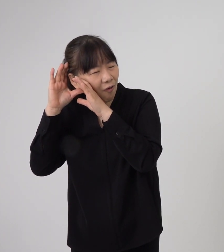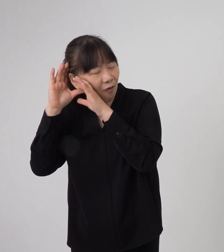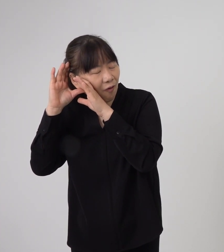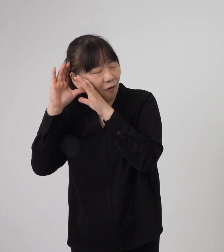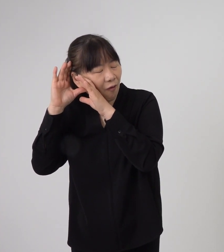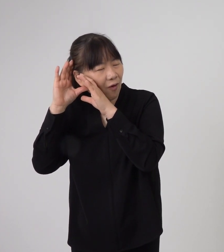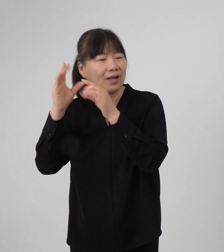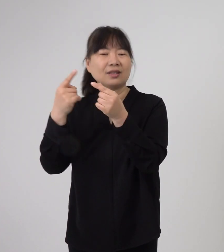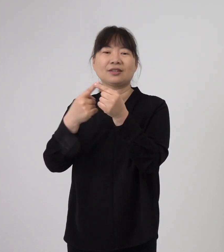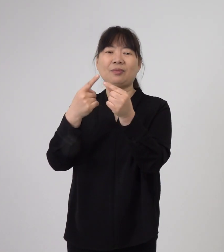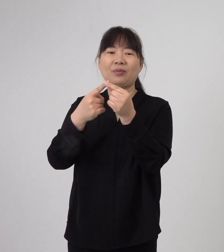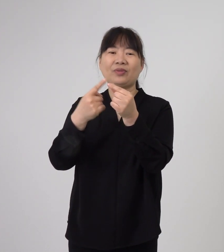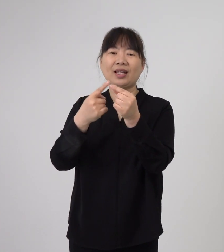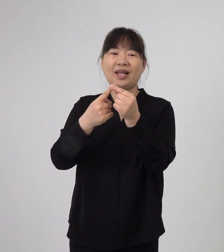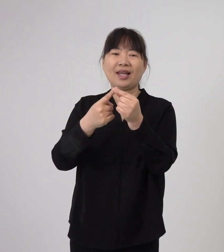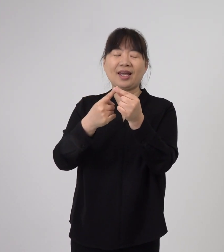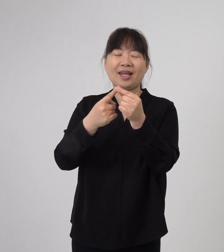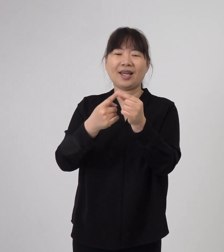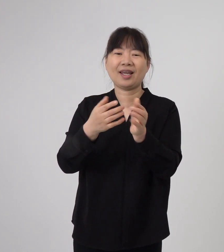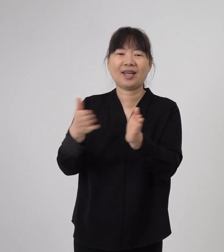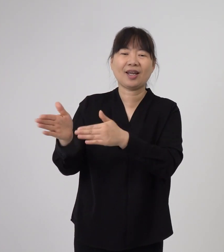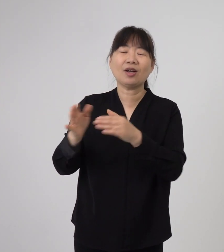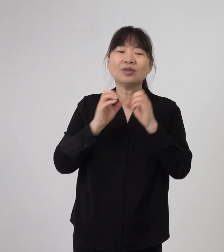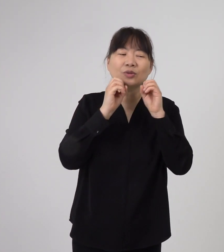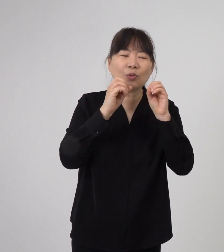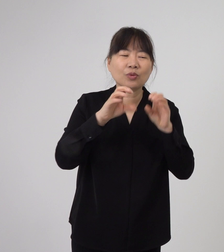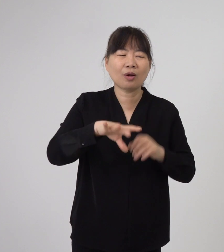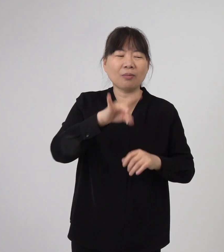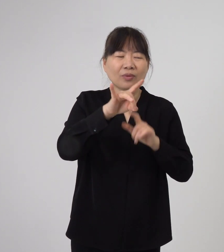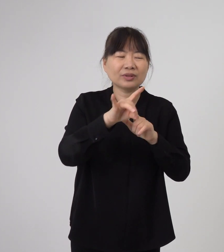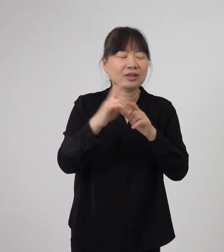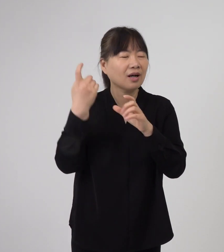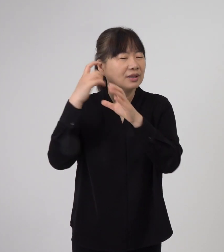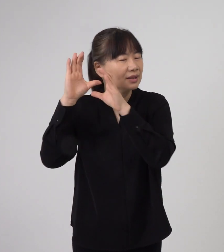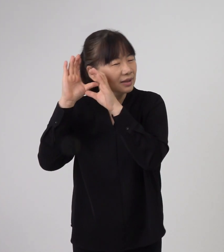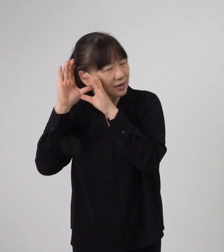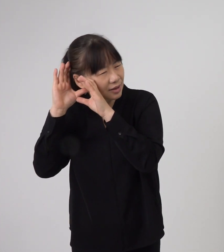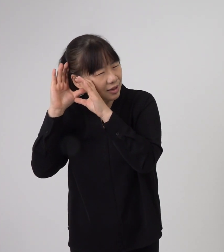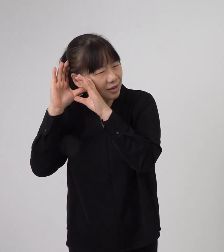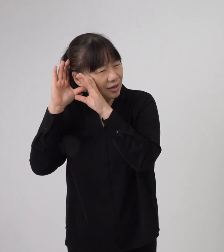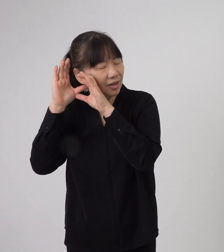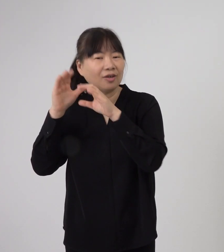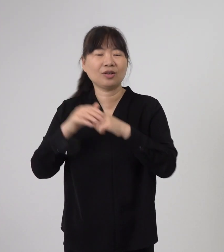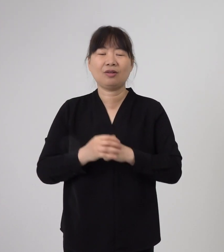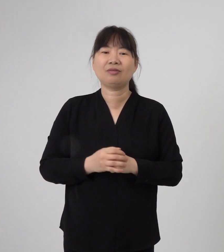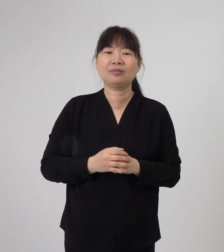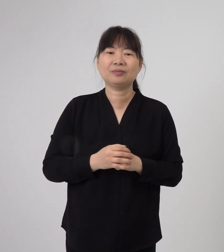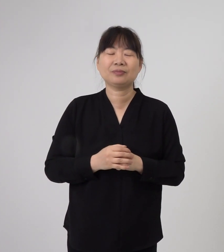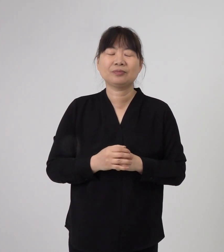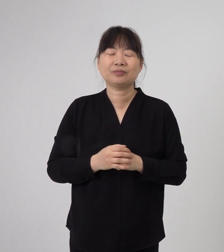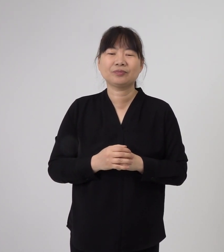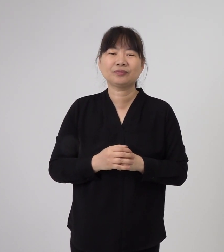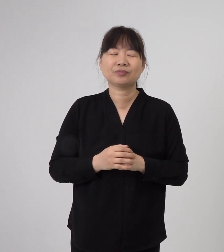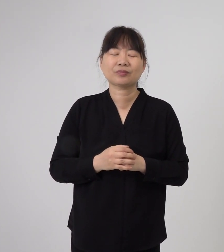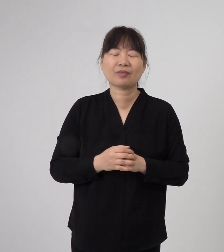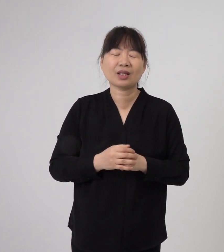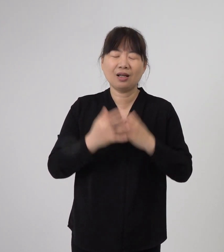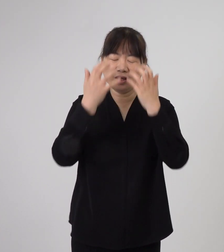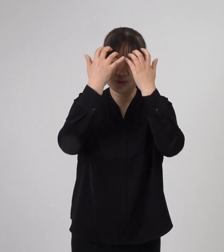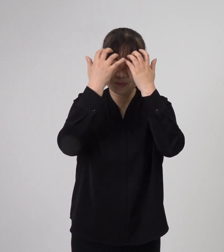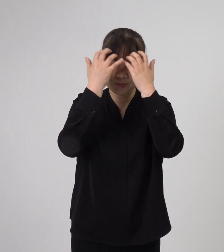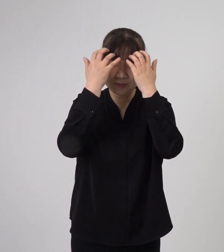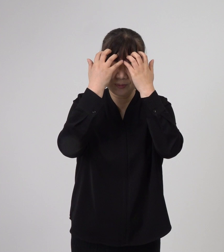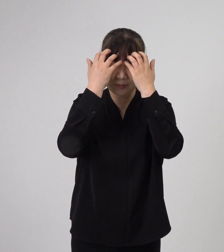번째예요. 믿습니까? 그래서 전도는 먼저 듣는 거예요. 뭘 들어요? 고통하는